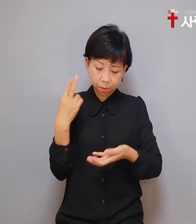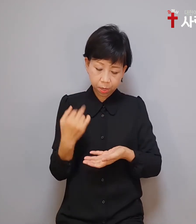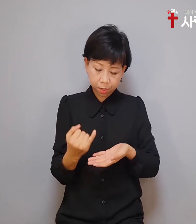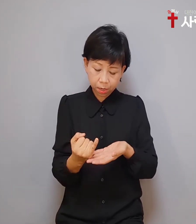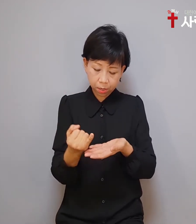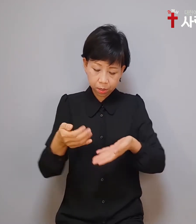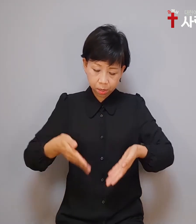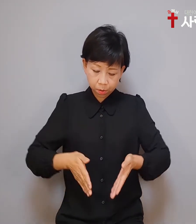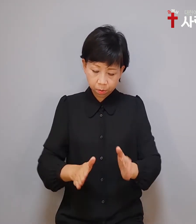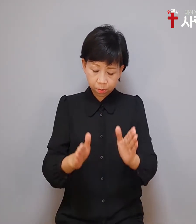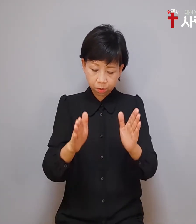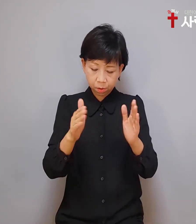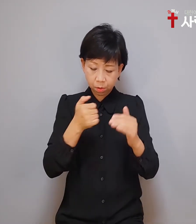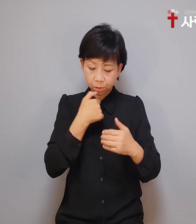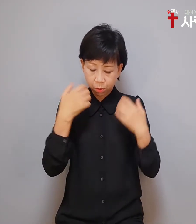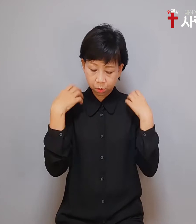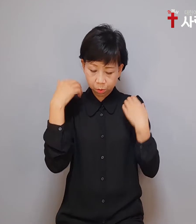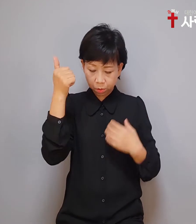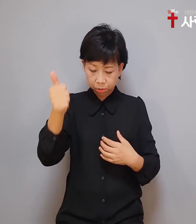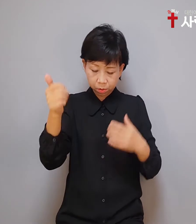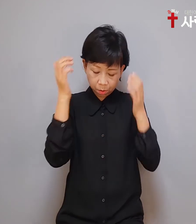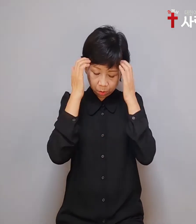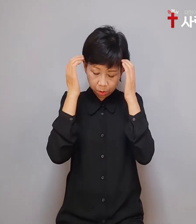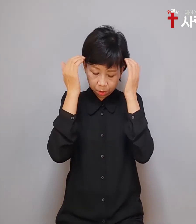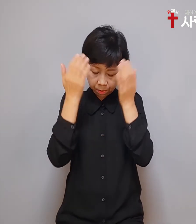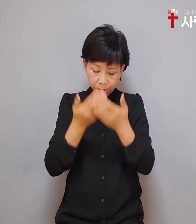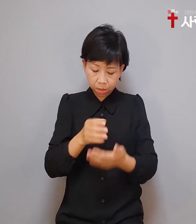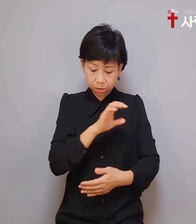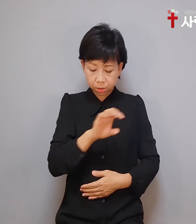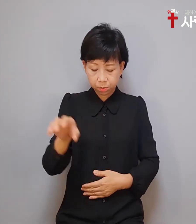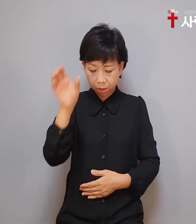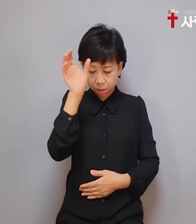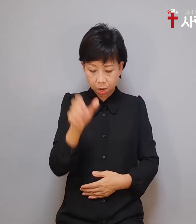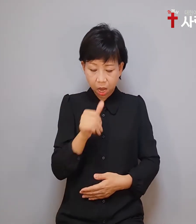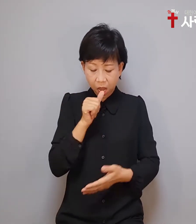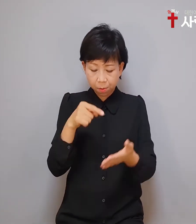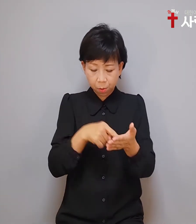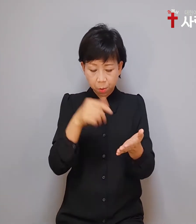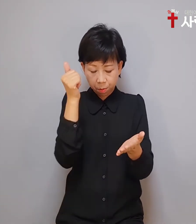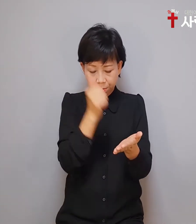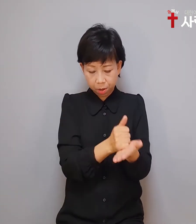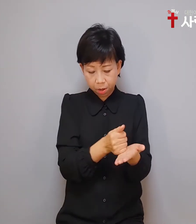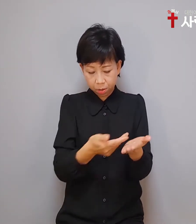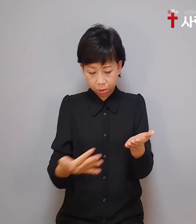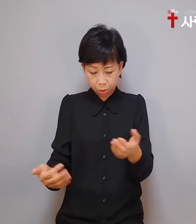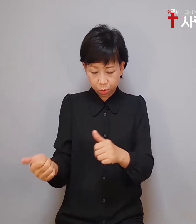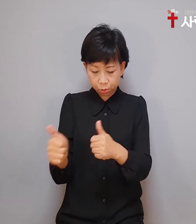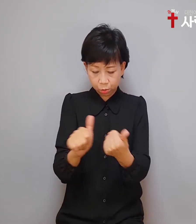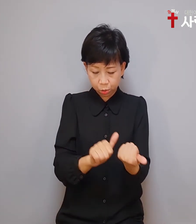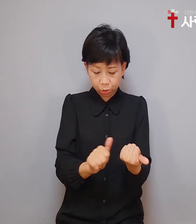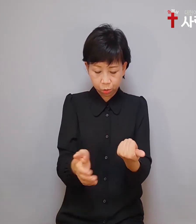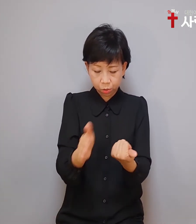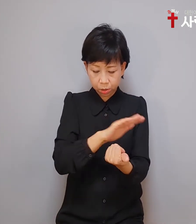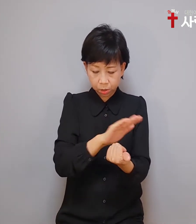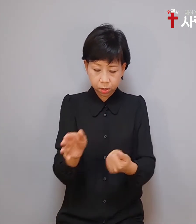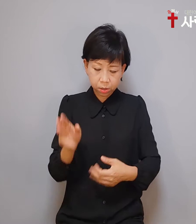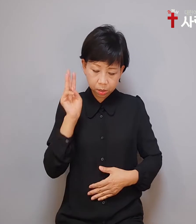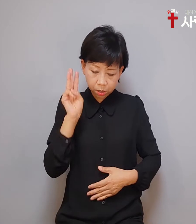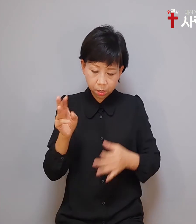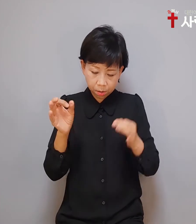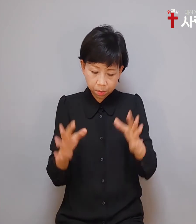본디오 빌라도에게 고난을 받으사 십자가에 못 박혀 죽으시고 장사한 지 사흘 만에 죽은